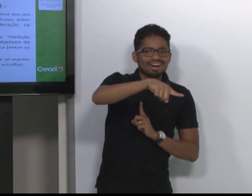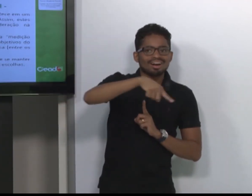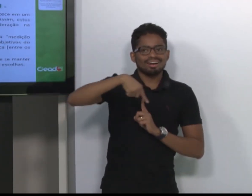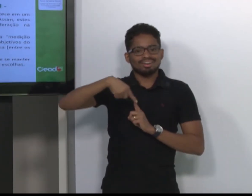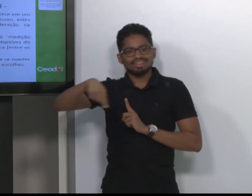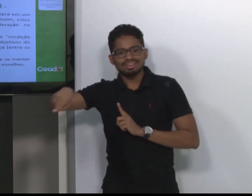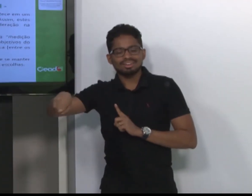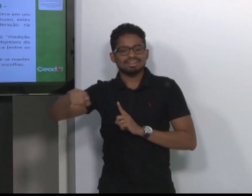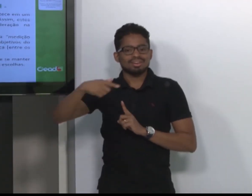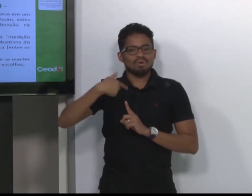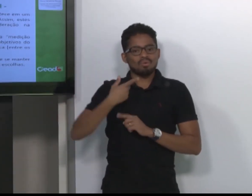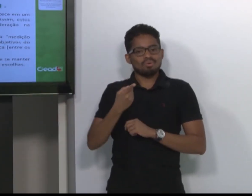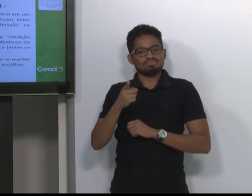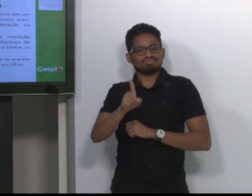Eu estou junto.